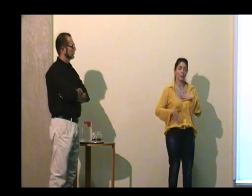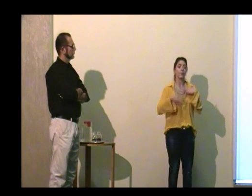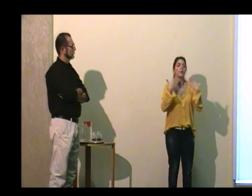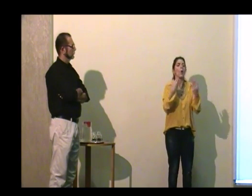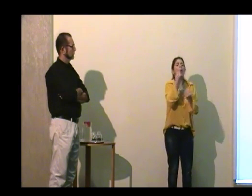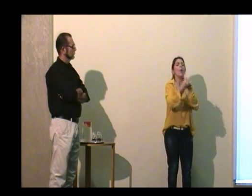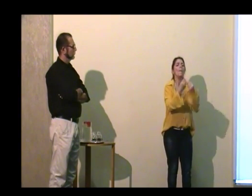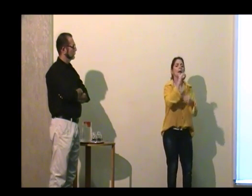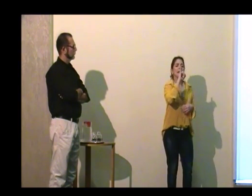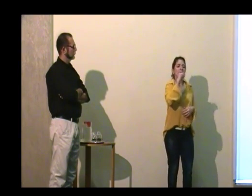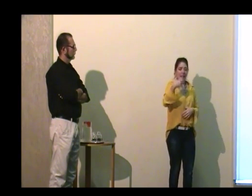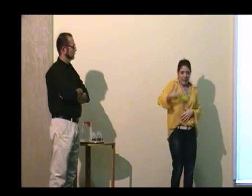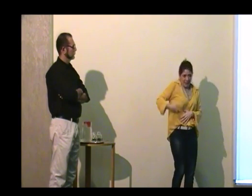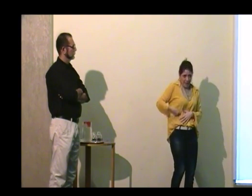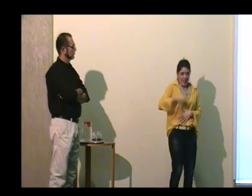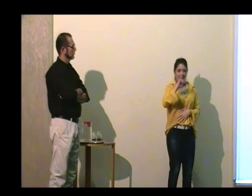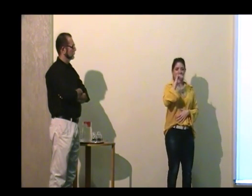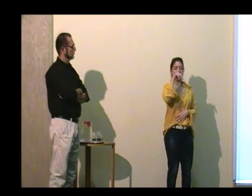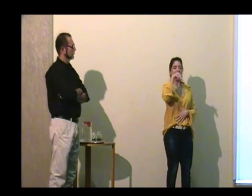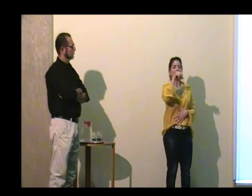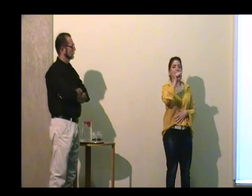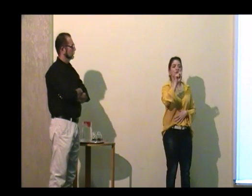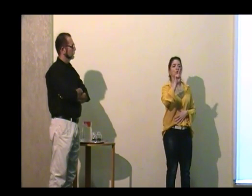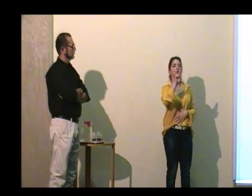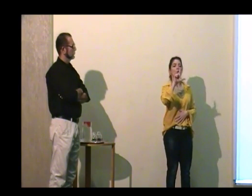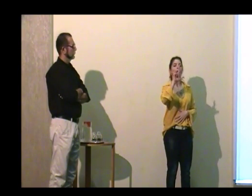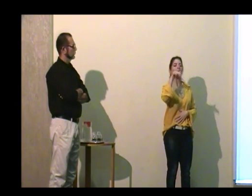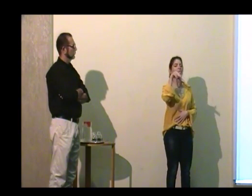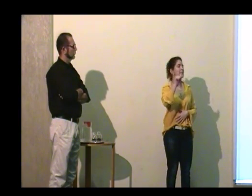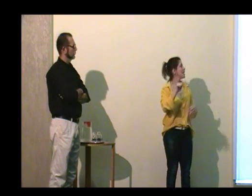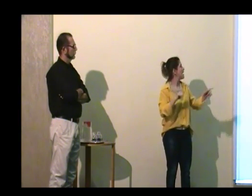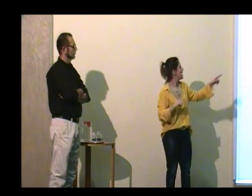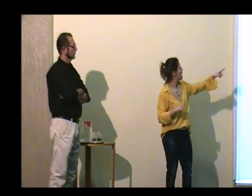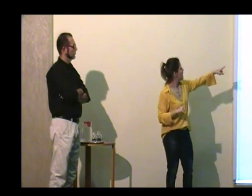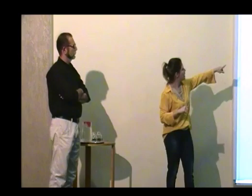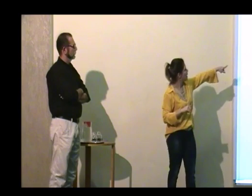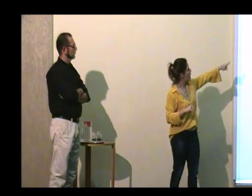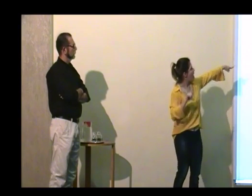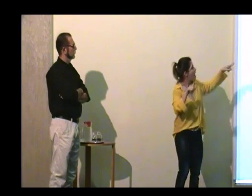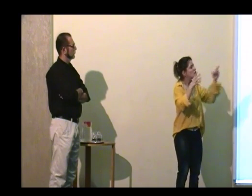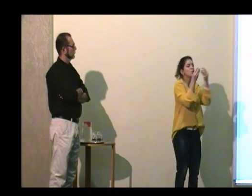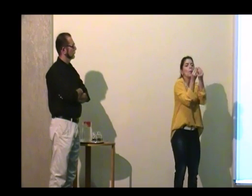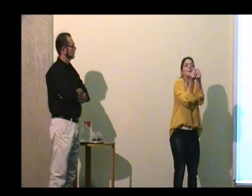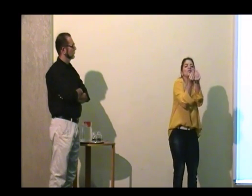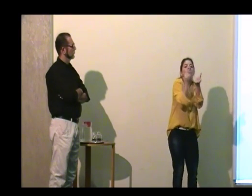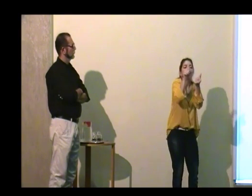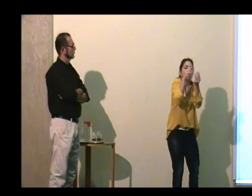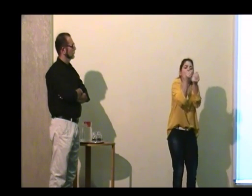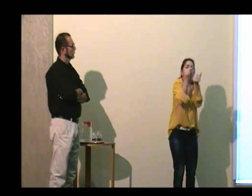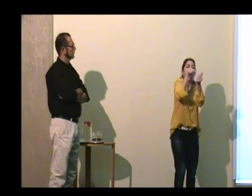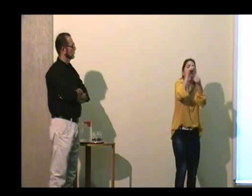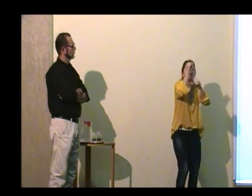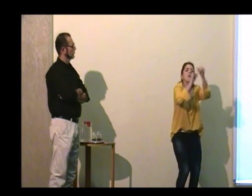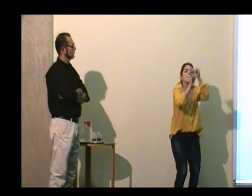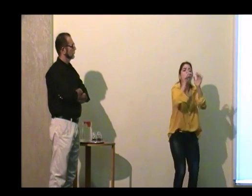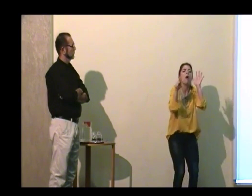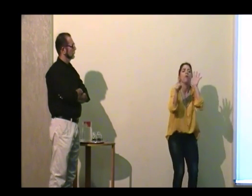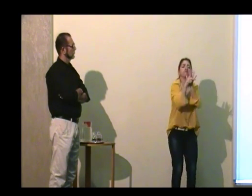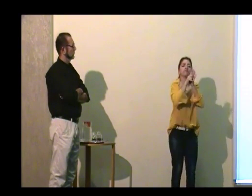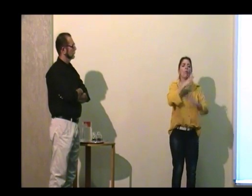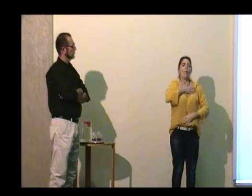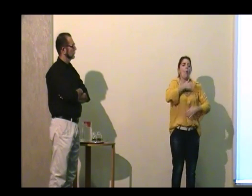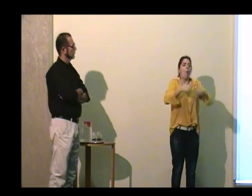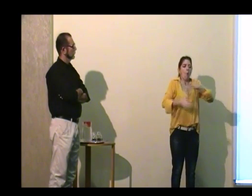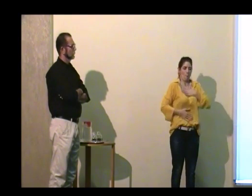nos trouxeram prejuízo, né? E aí a pessoa precisa de uma